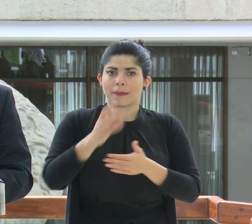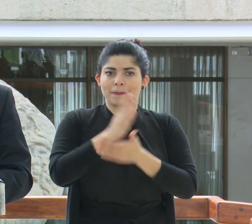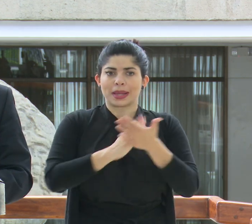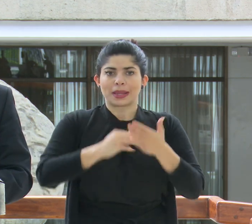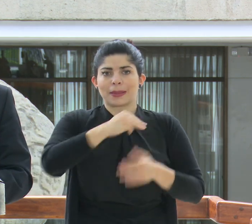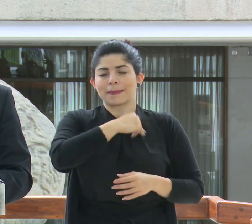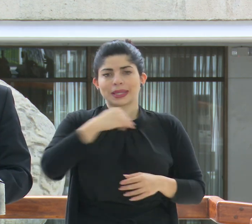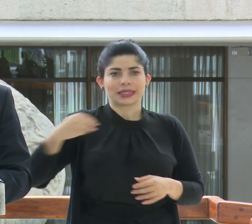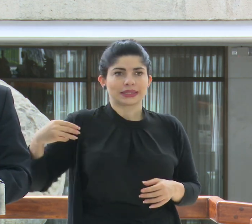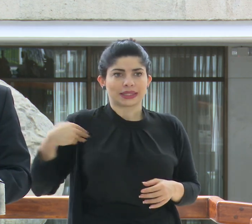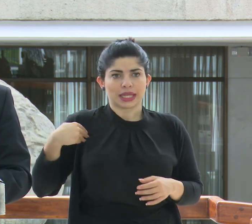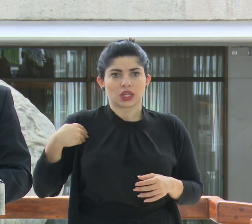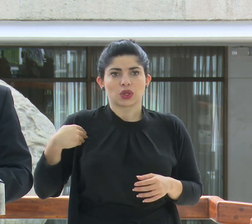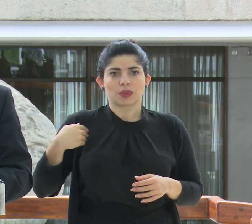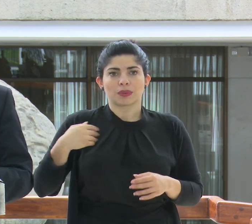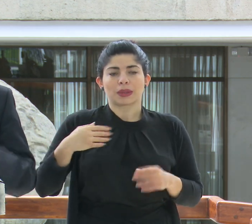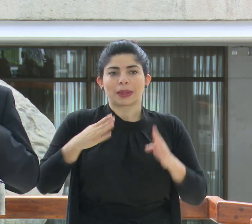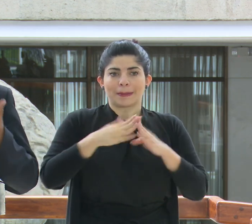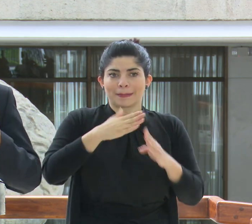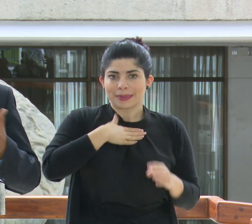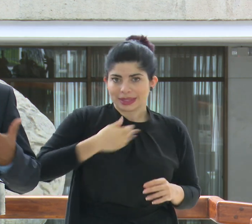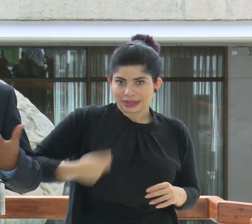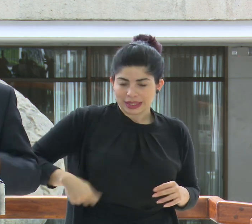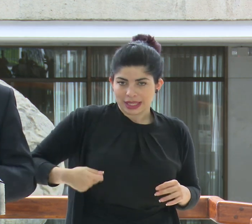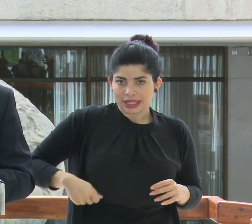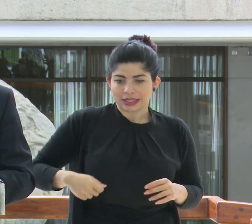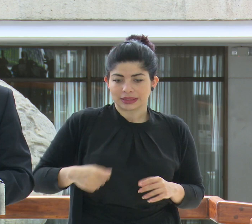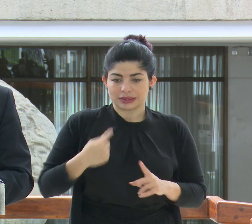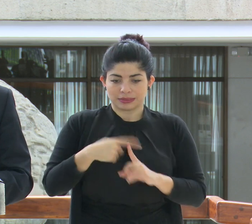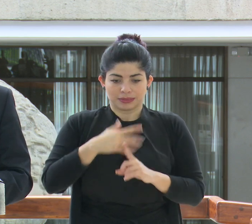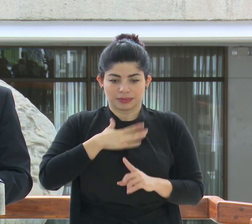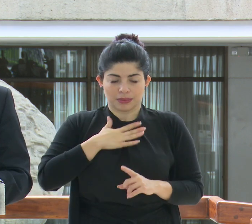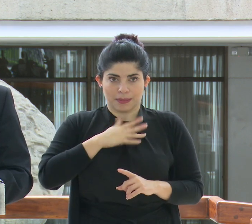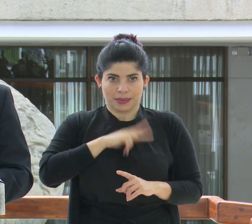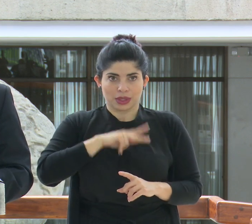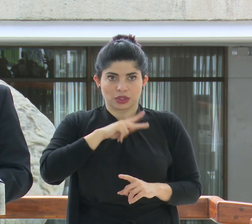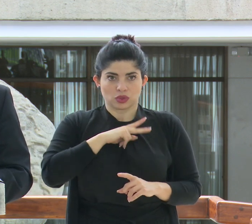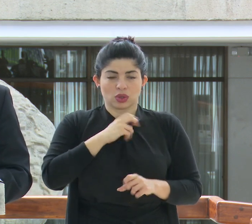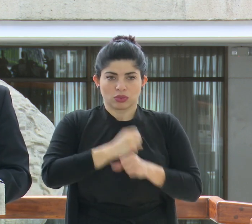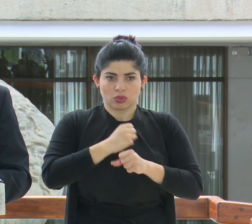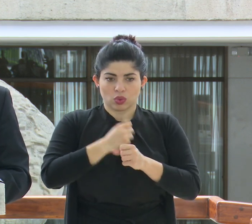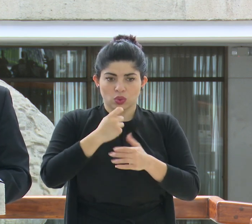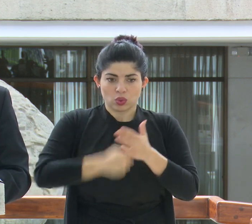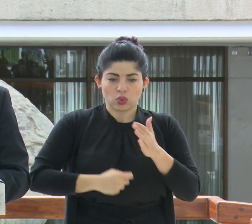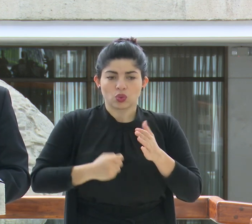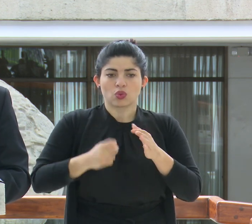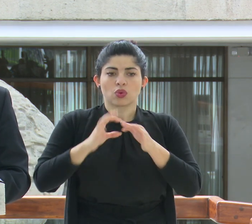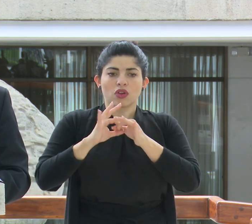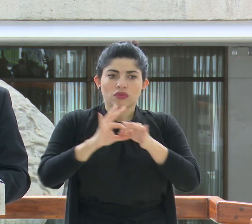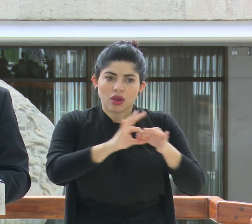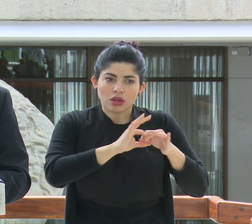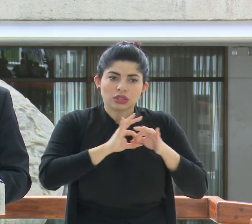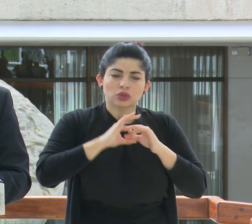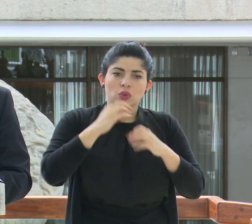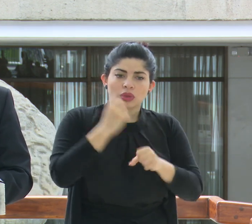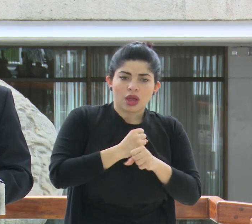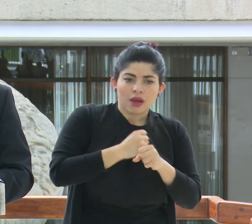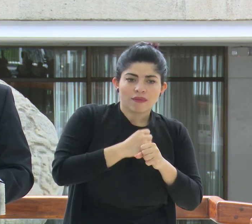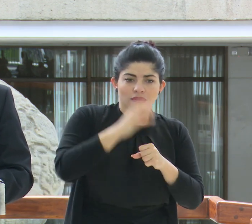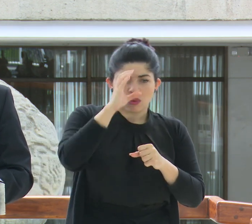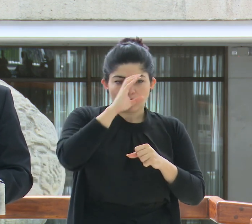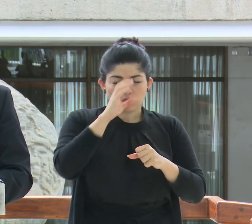del Ministerio de la Presidencia y mío personalmente, de relación, de trabajo, de